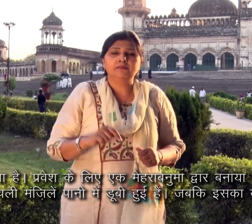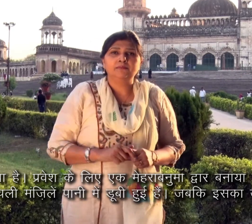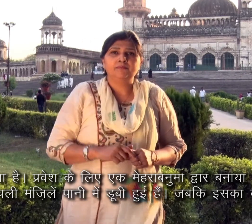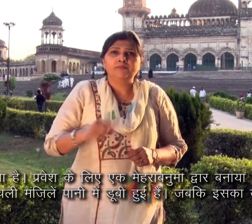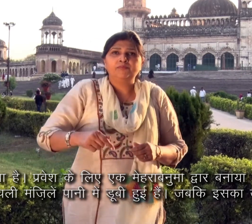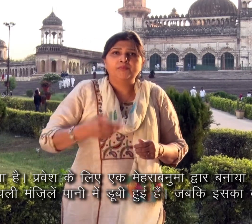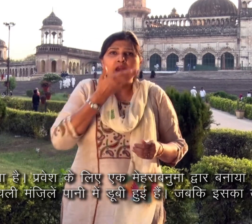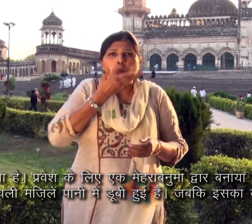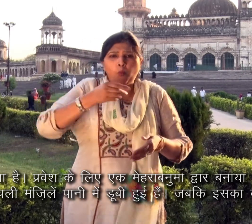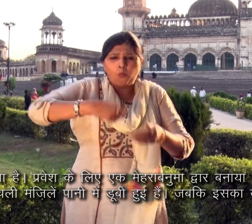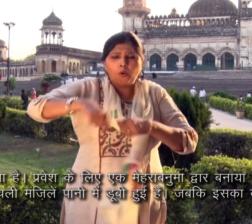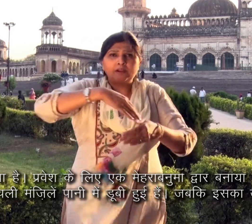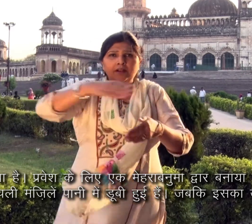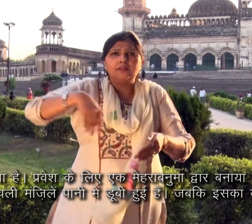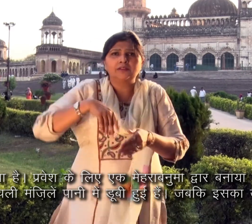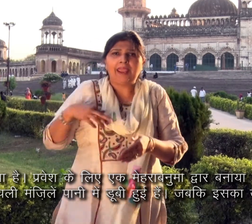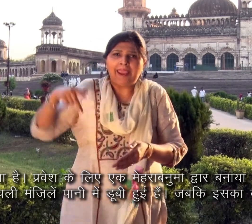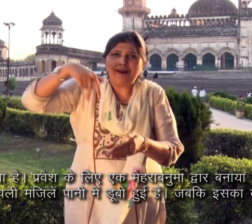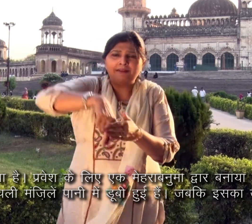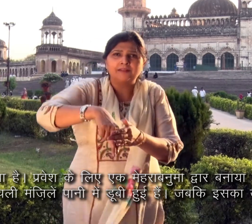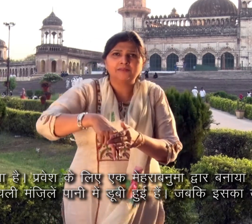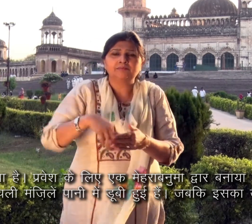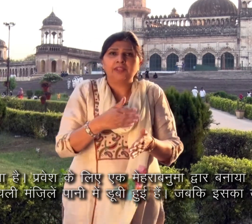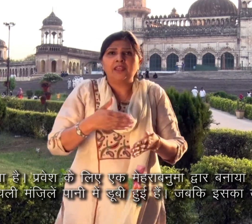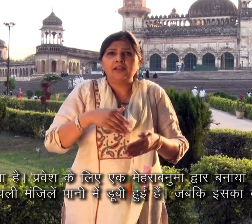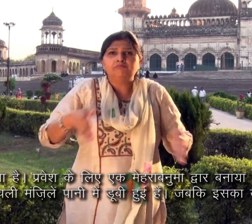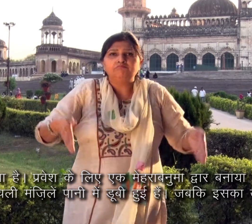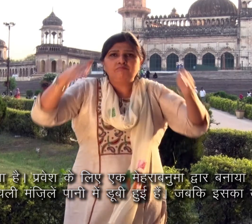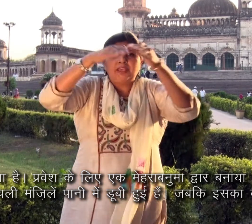बावली में प्रवेश के लिए एक मेहराब नुमा द्वार बनाया गया है।